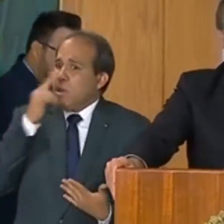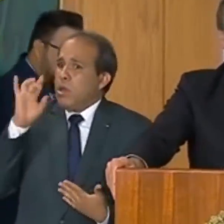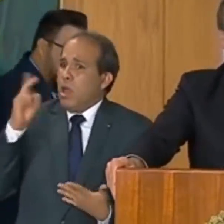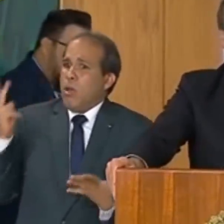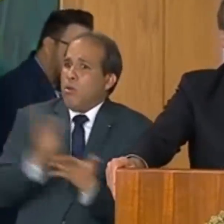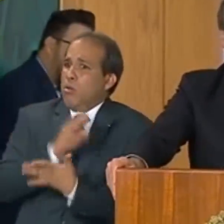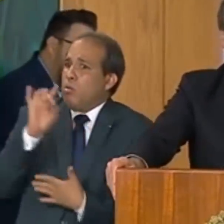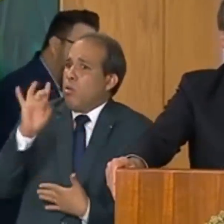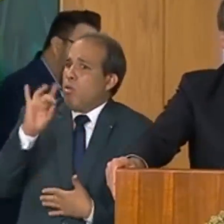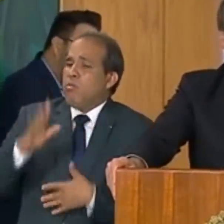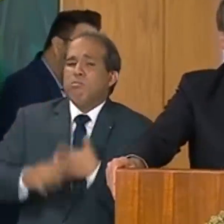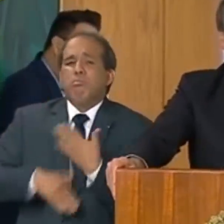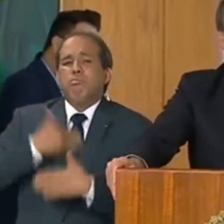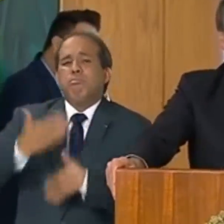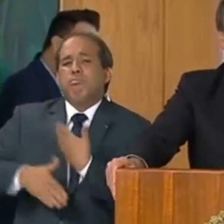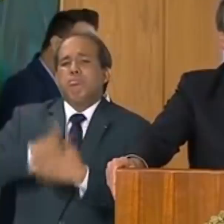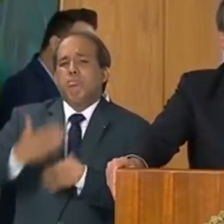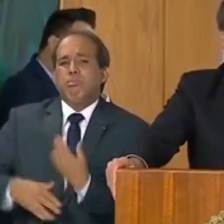Até que